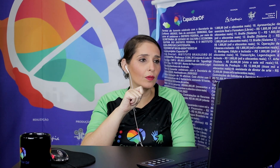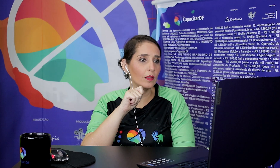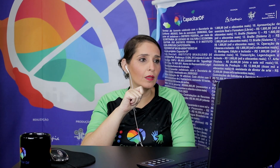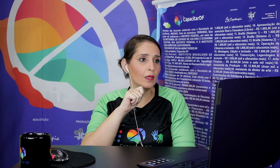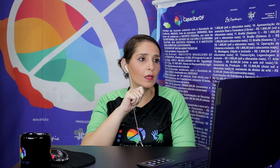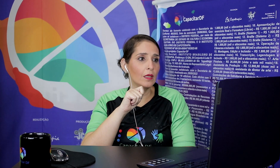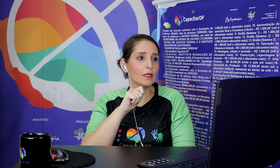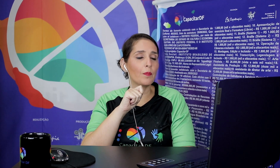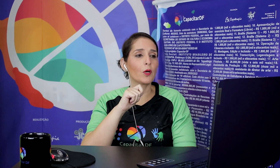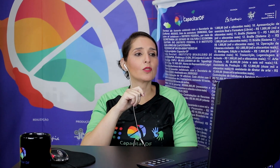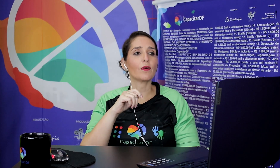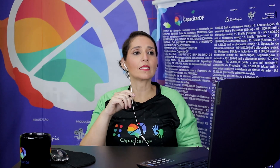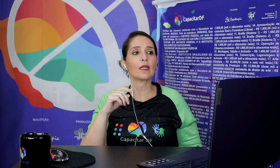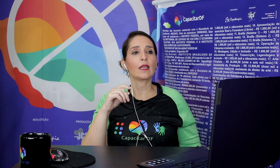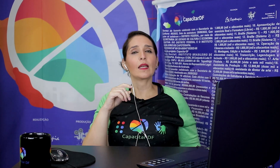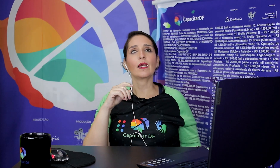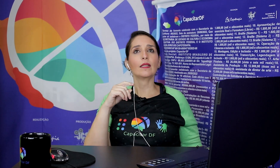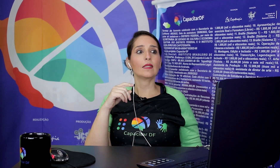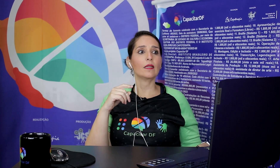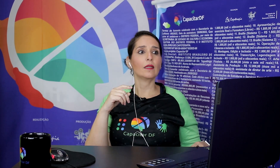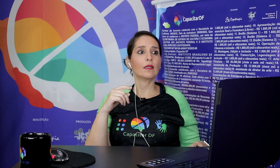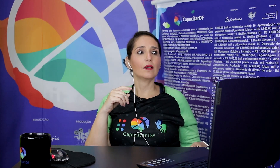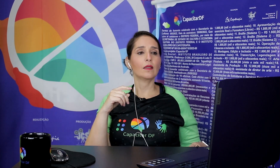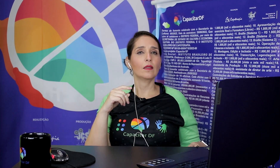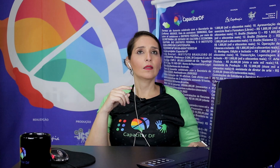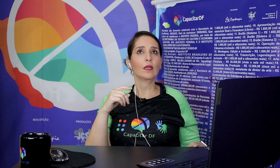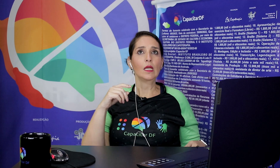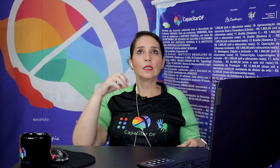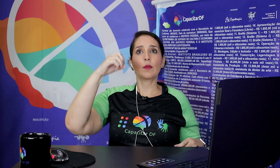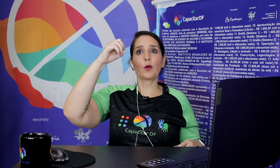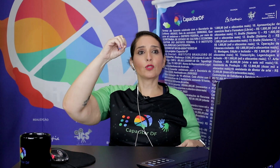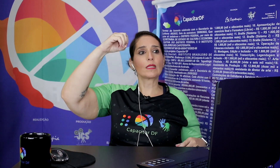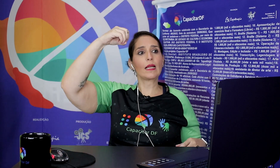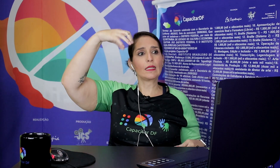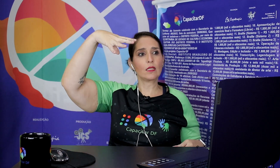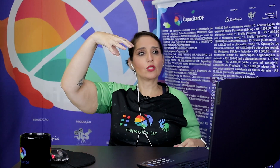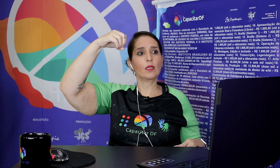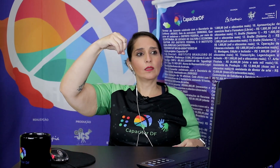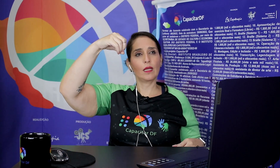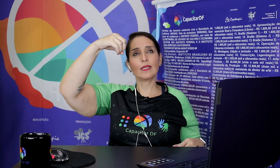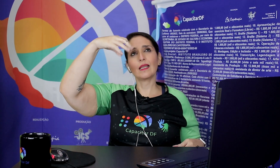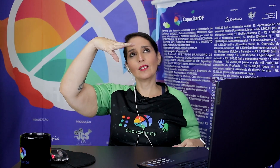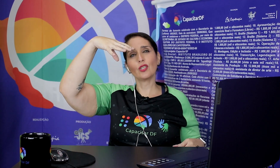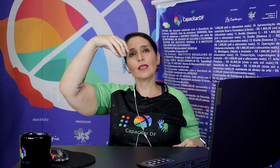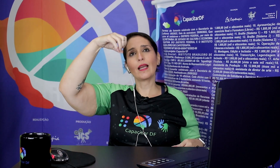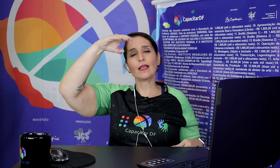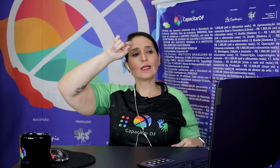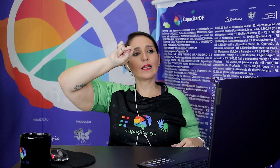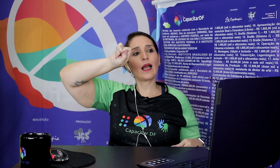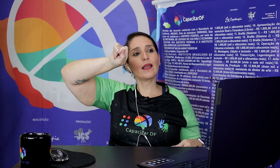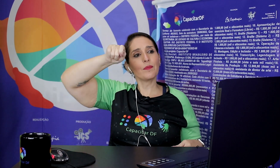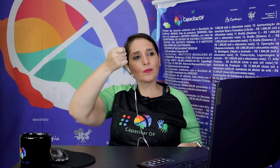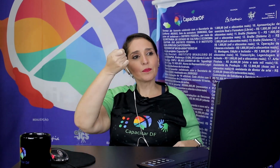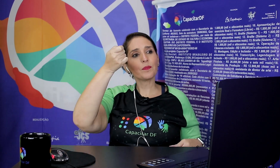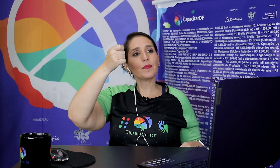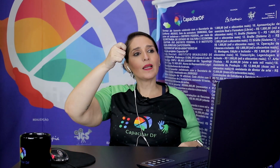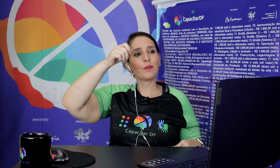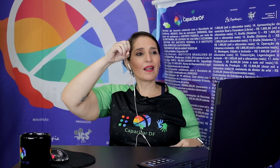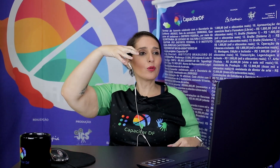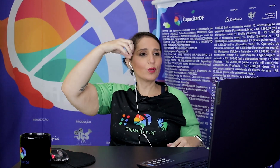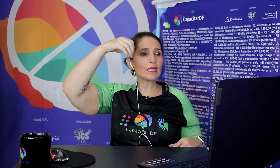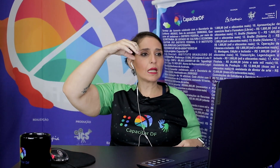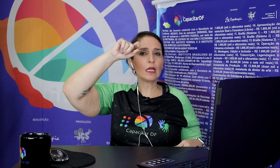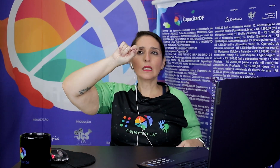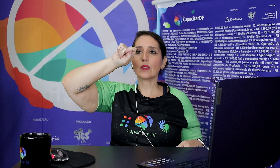ligado? Você pode fazer... Esse ligado é qual? Você pode usar esse aqui de ligar e desligar é